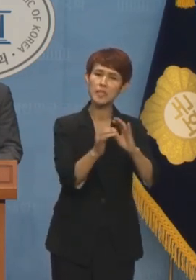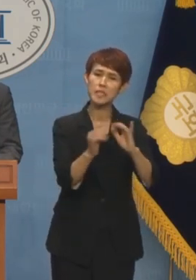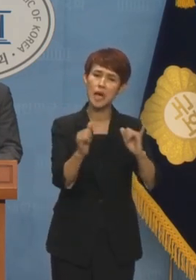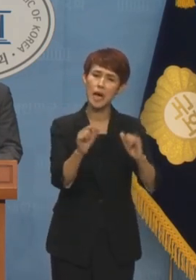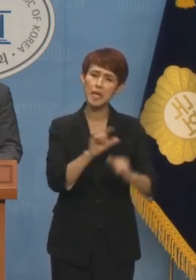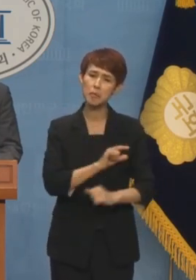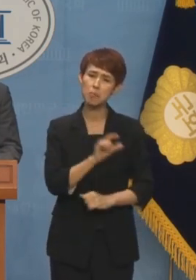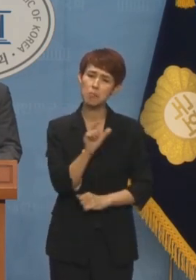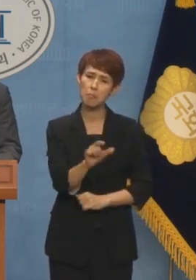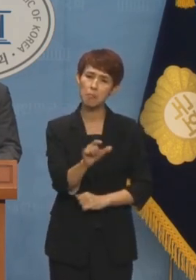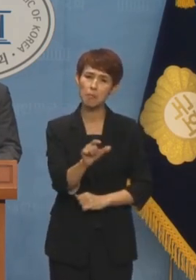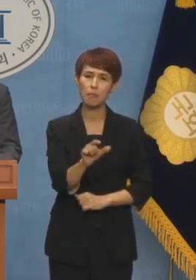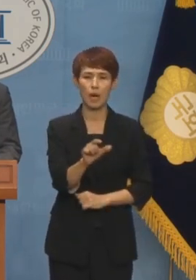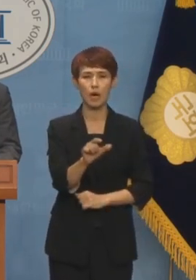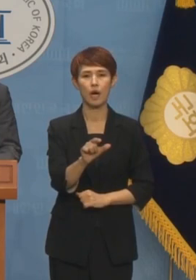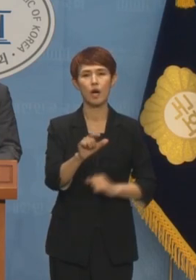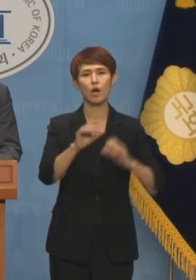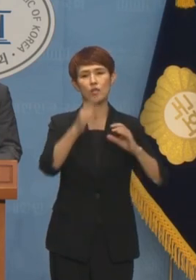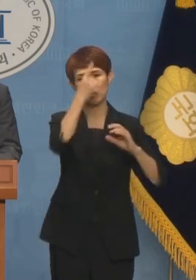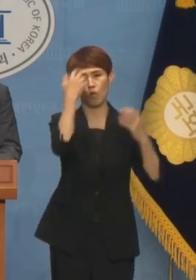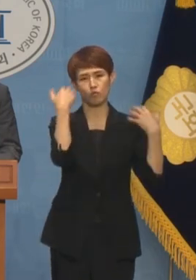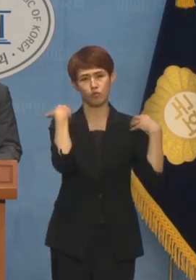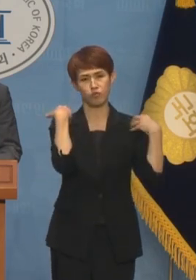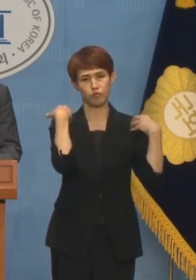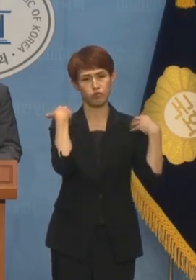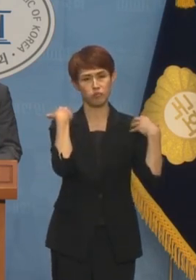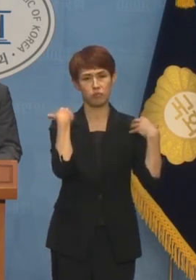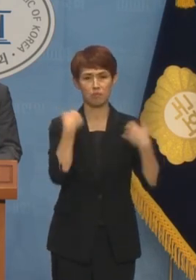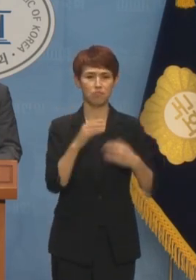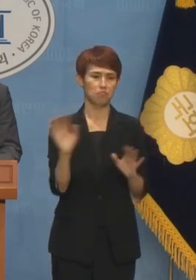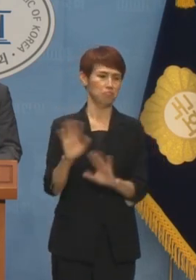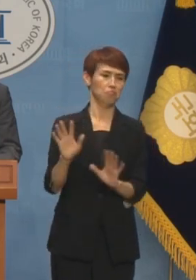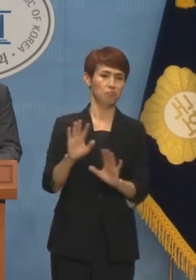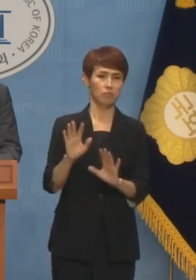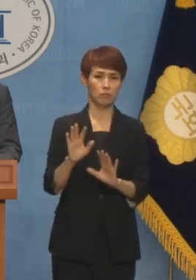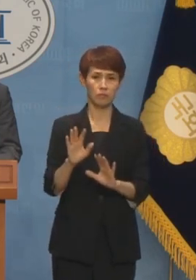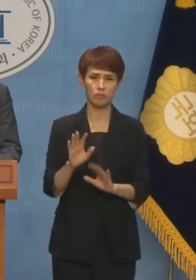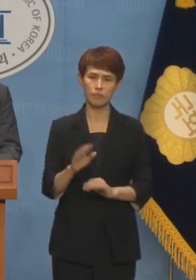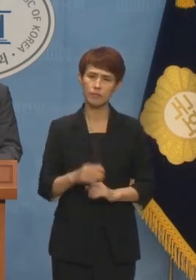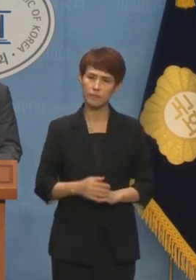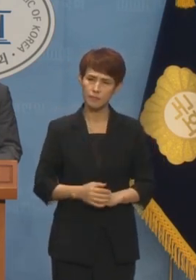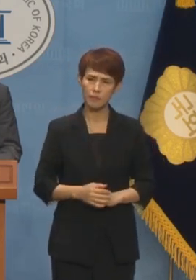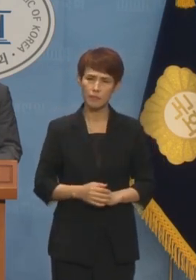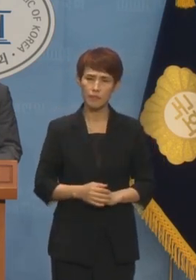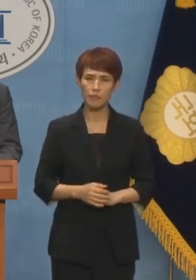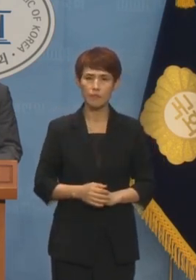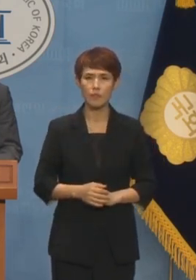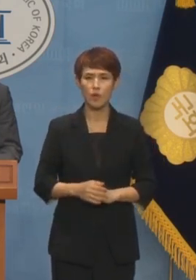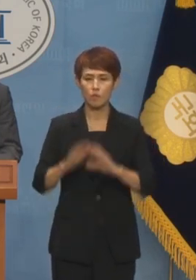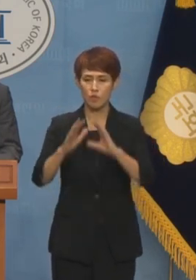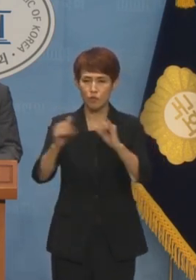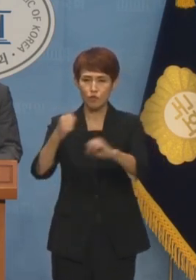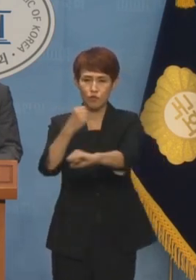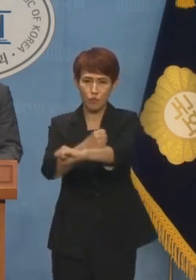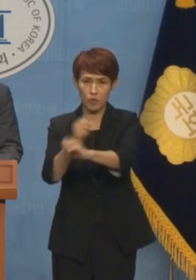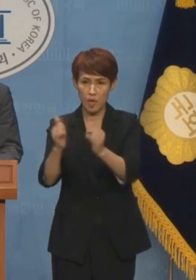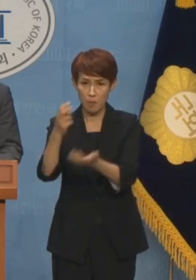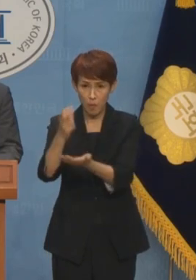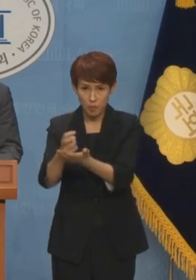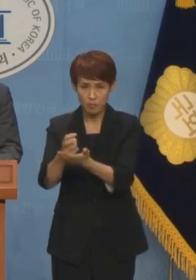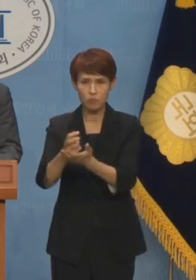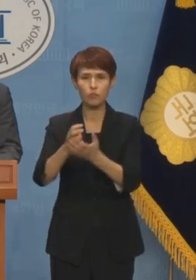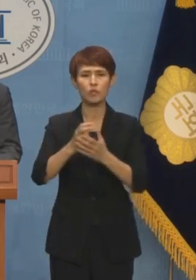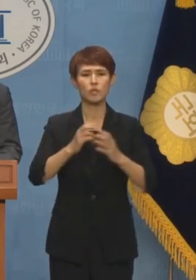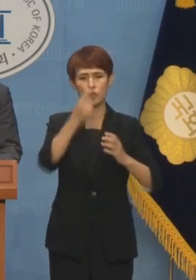이름으로 국가가 책임져야 할 부분을 회피해 왔다고 할 것입니다. 민주유공자법은 국가가